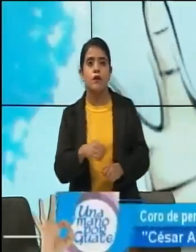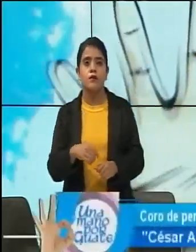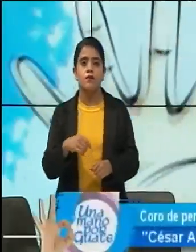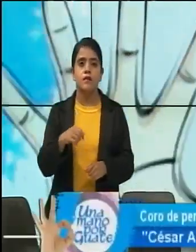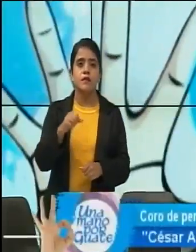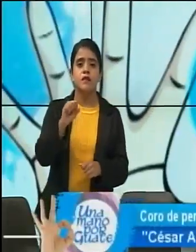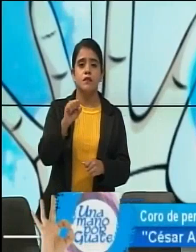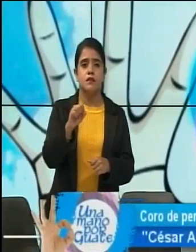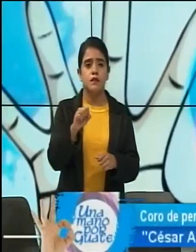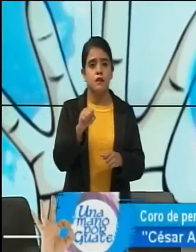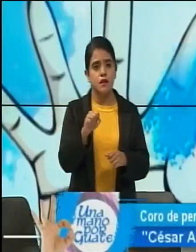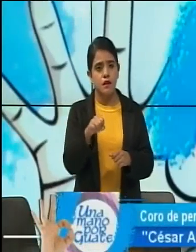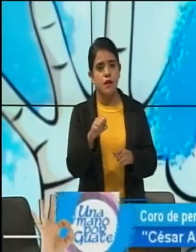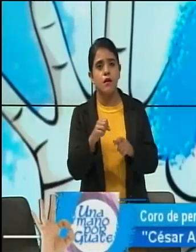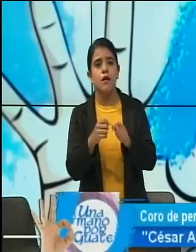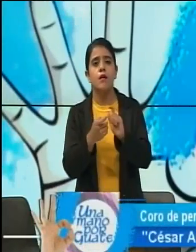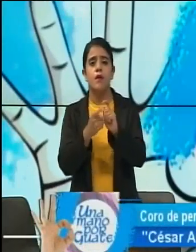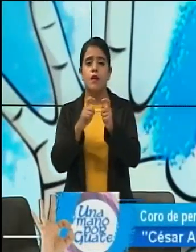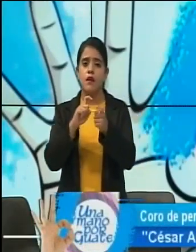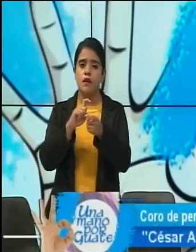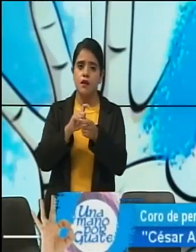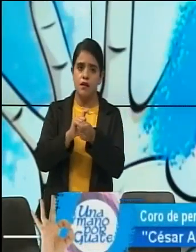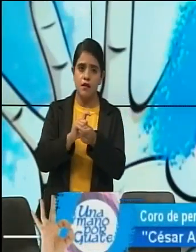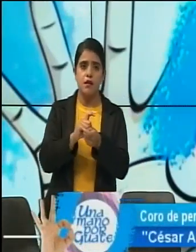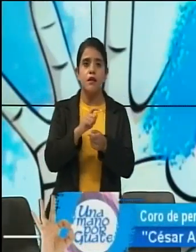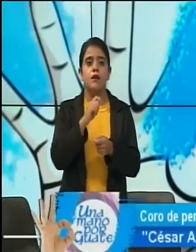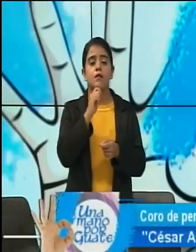un mundo nuevo